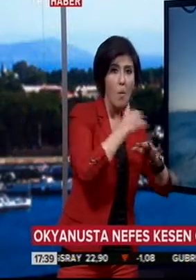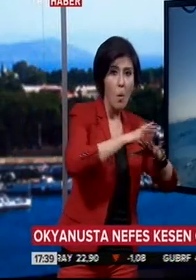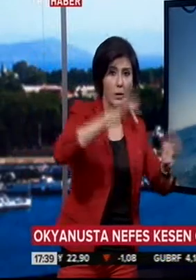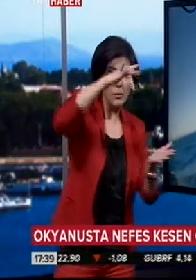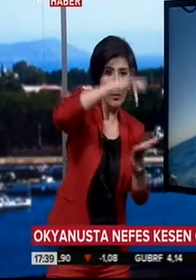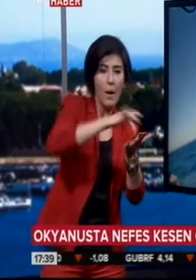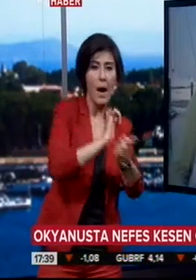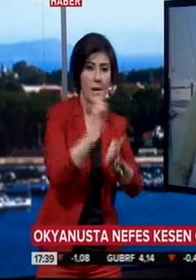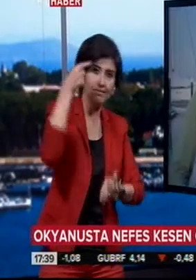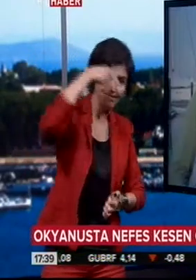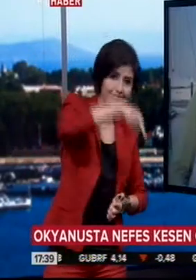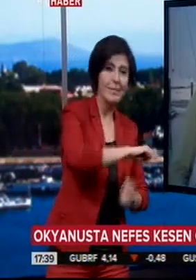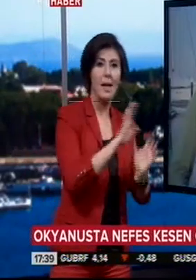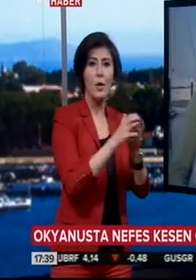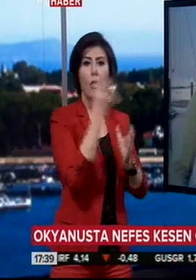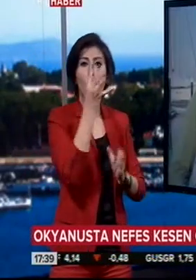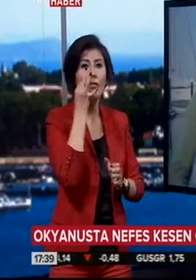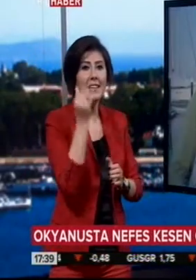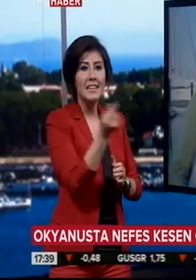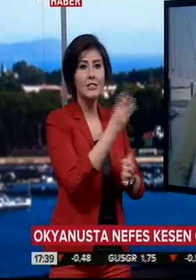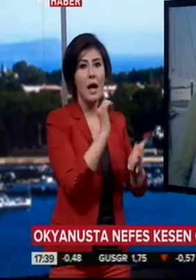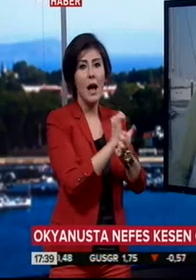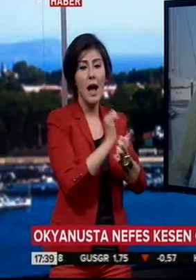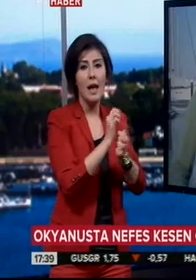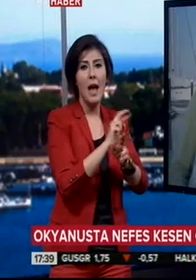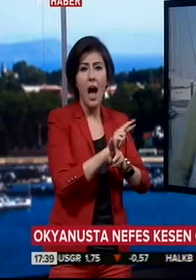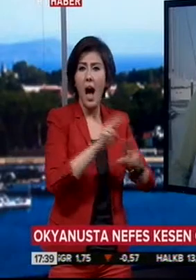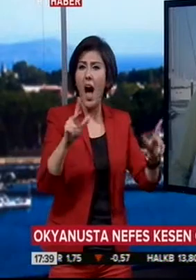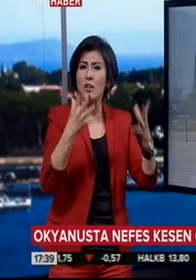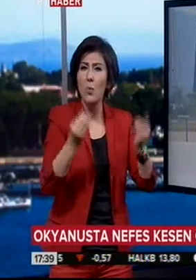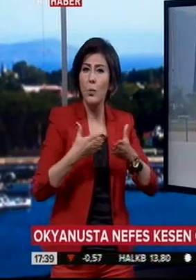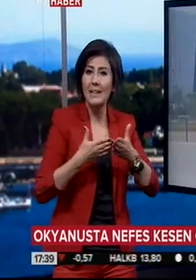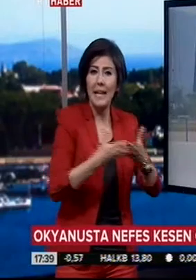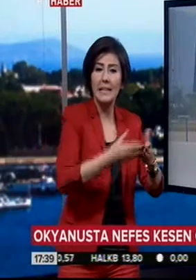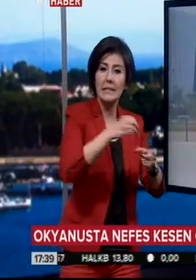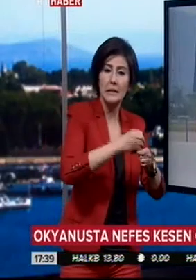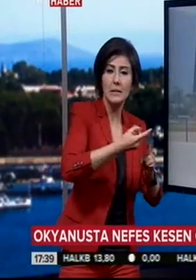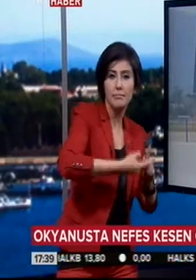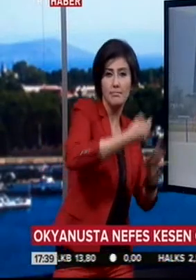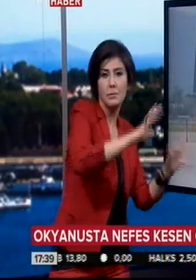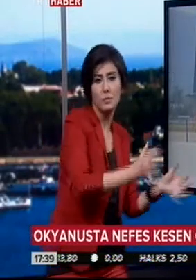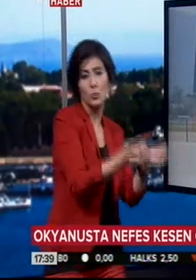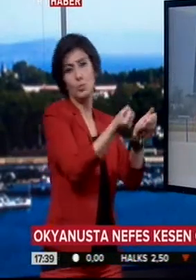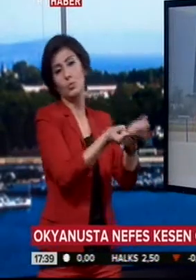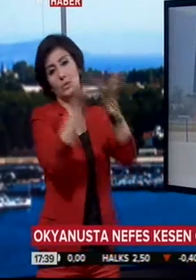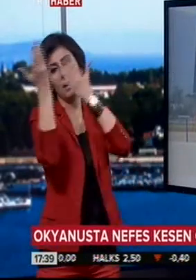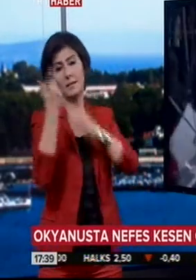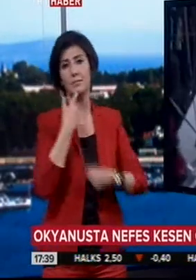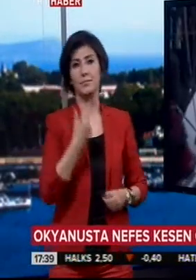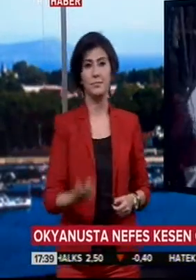aileye ulaştı. Ekipler 4 kişilik aileyi arıza yapan tekneden kurtardı.